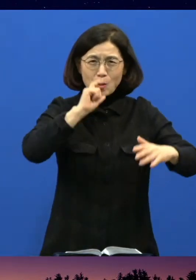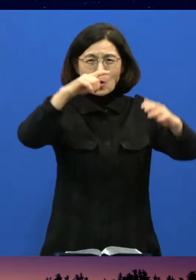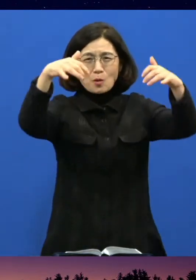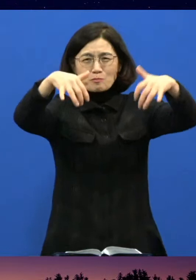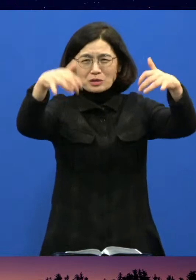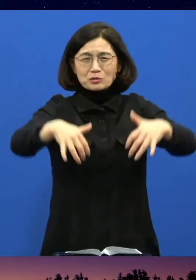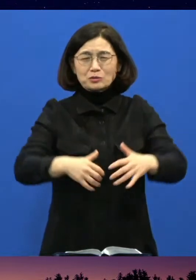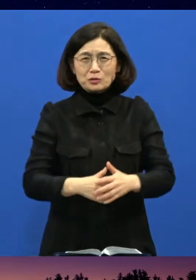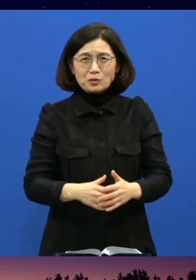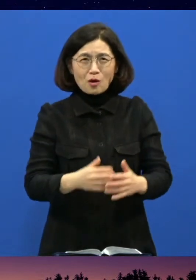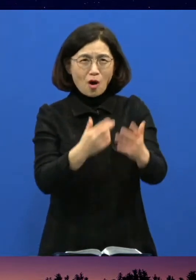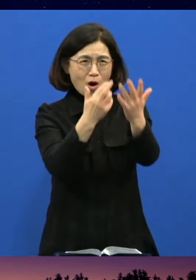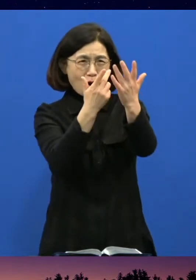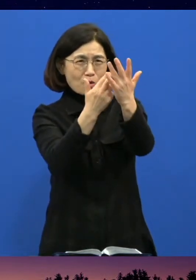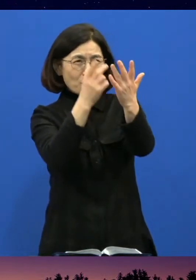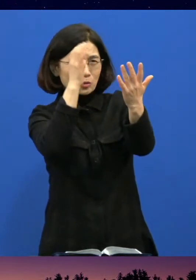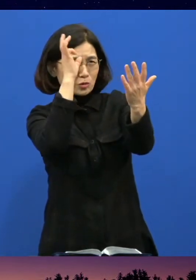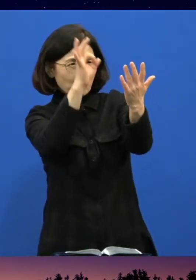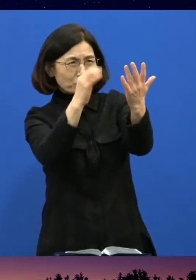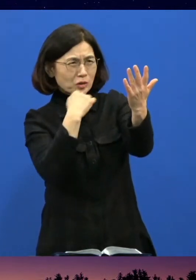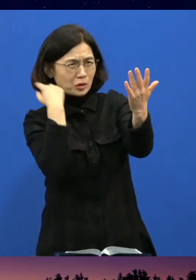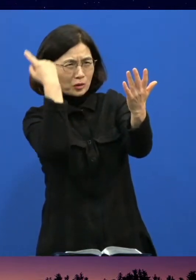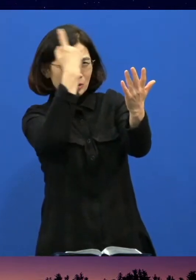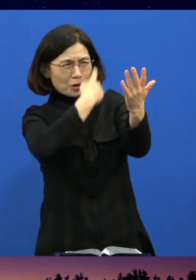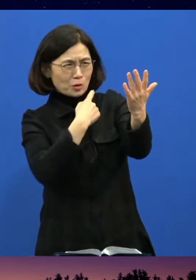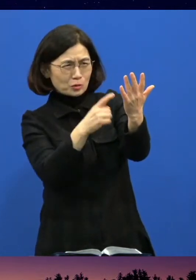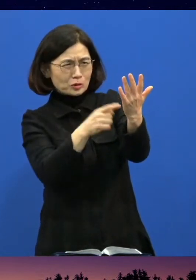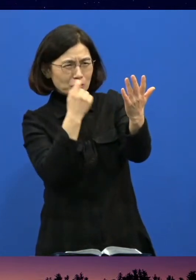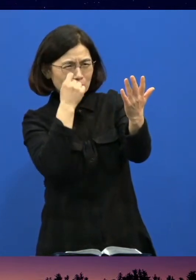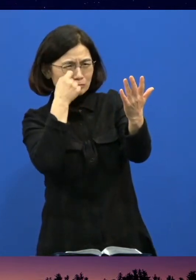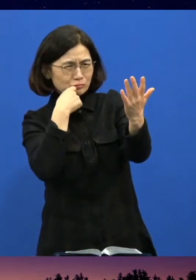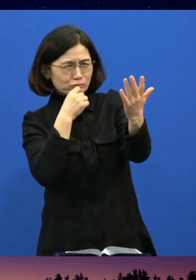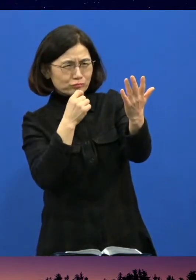그걸 보니까 얼굴은 휑해 보이고